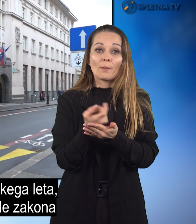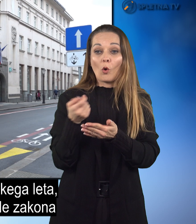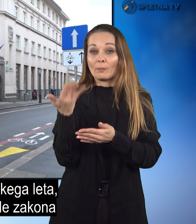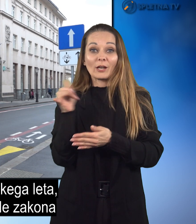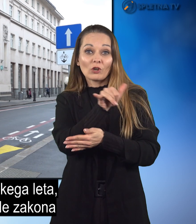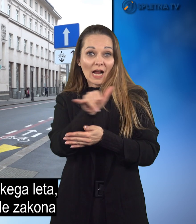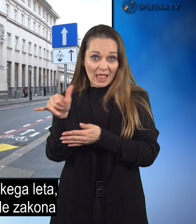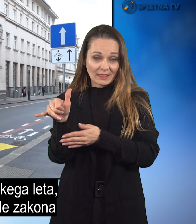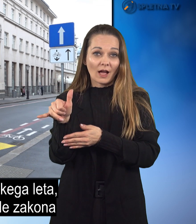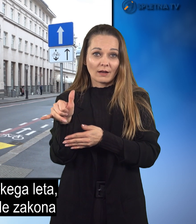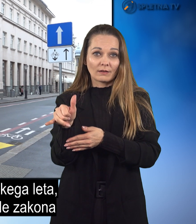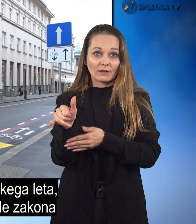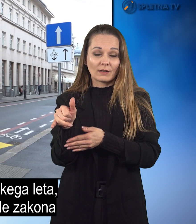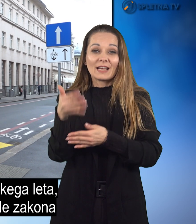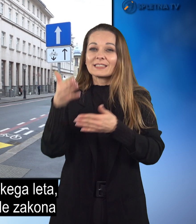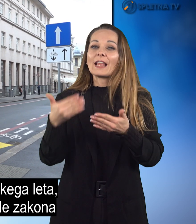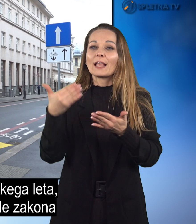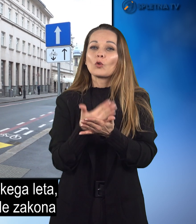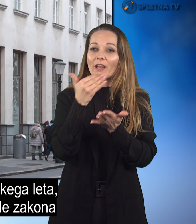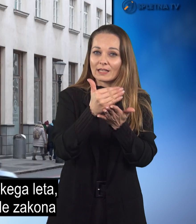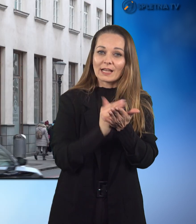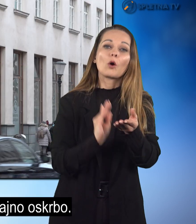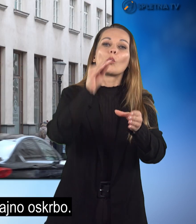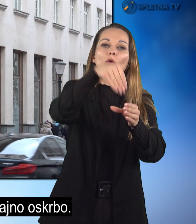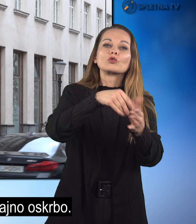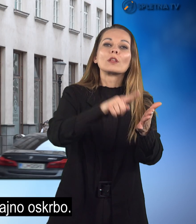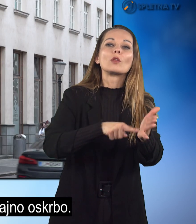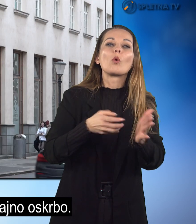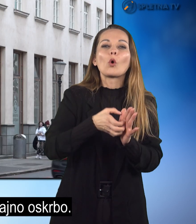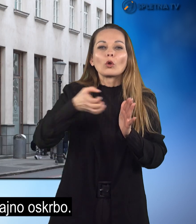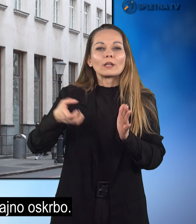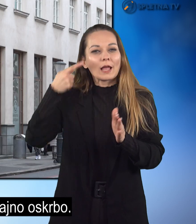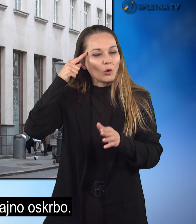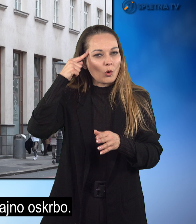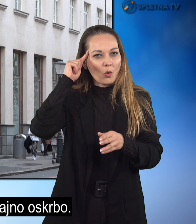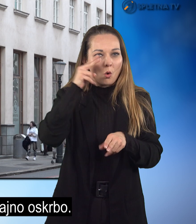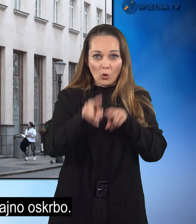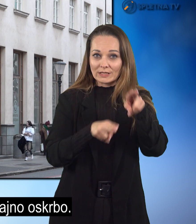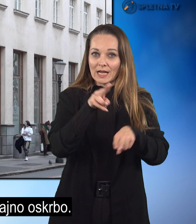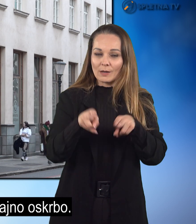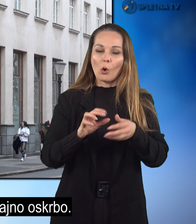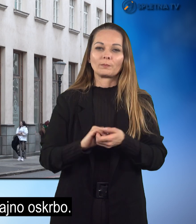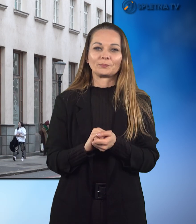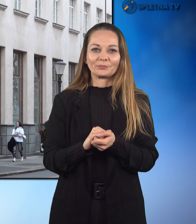se pravi od lanskega leta, od zadnje novele zakona, vključeni tudi v dolgotrajno oskrbo.